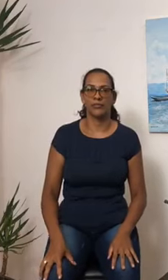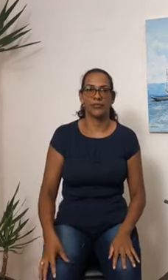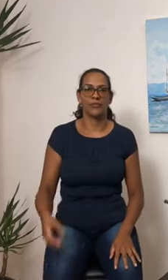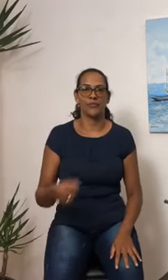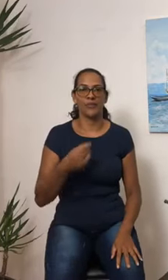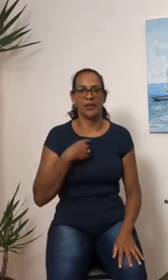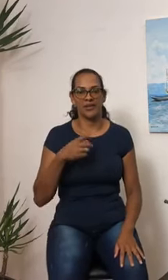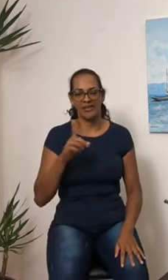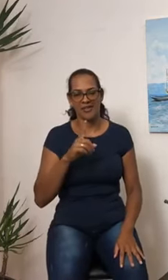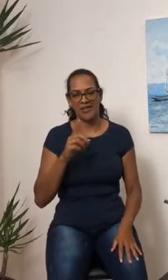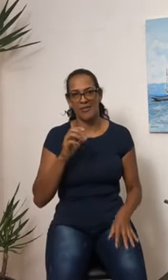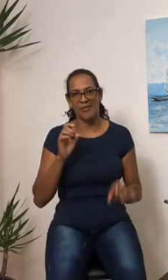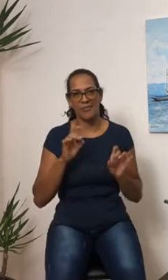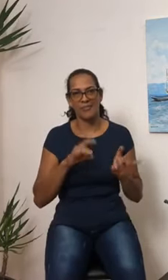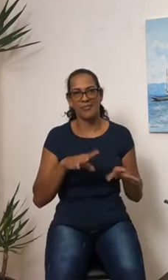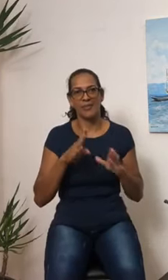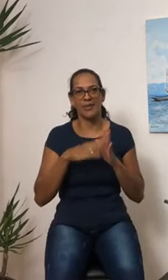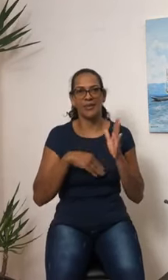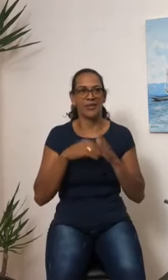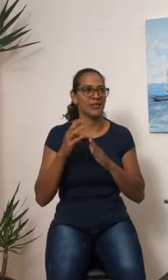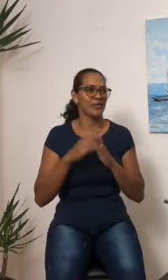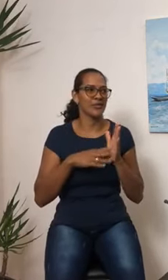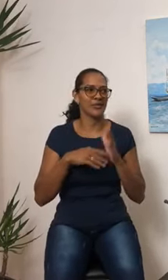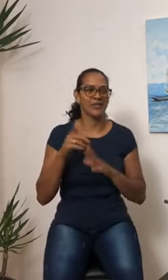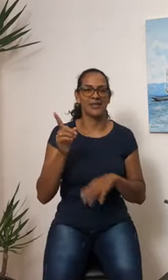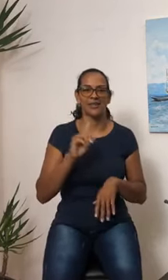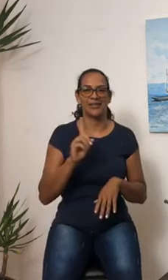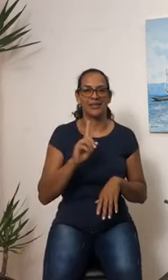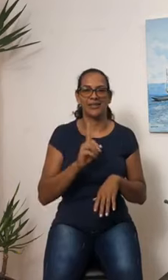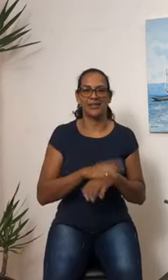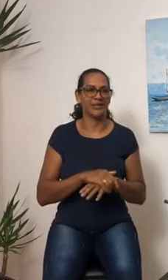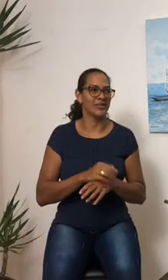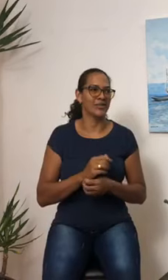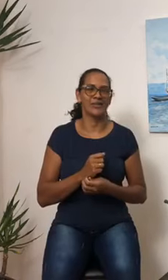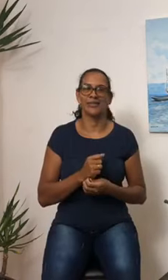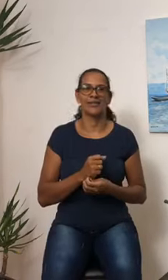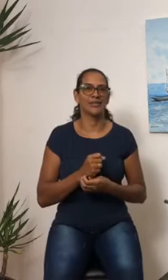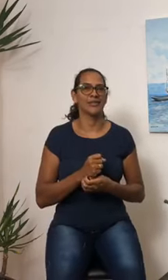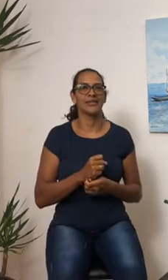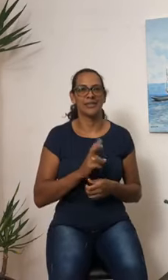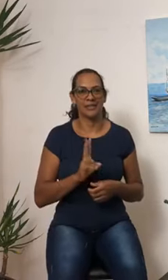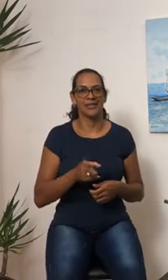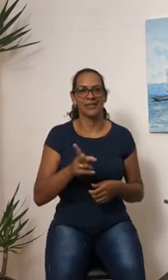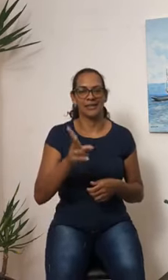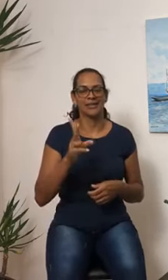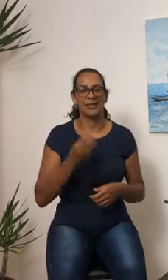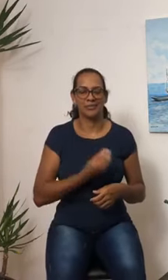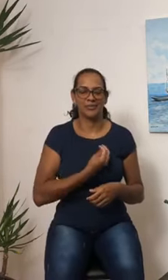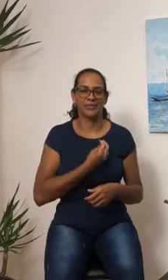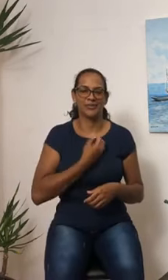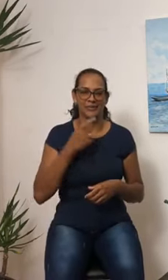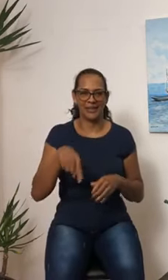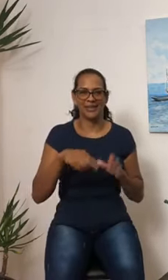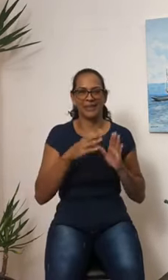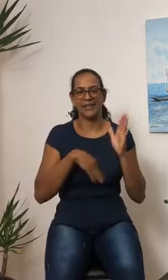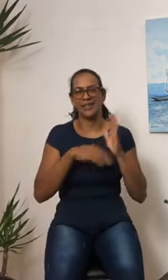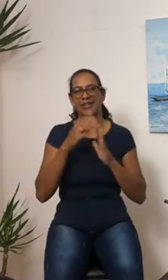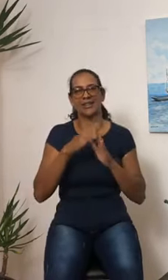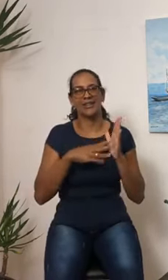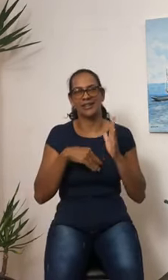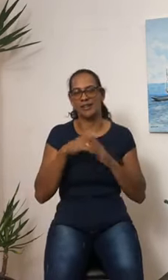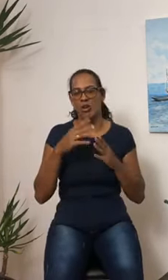não, não, não. Todo mundo quer. Não, não, fala que não. Eu sempre vou morar aqui na minha cidade, seja